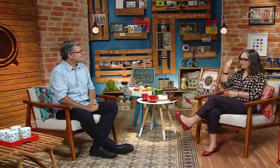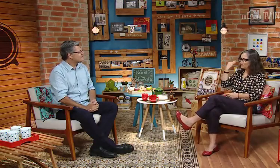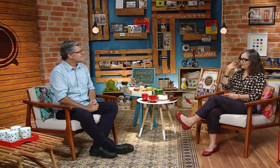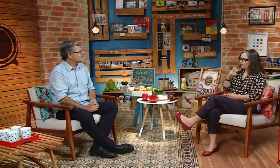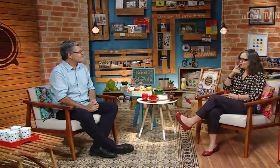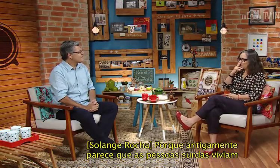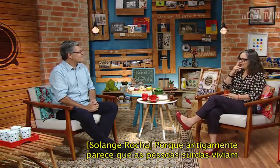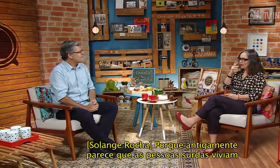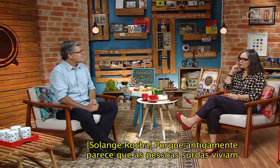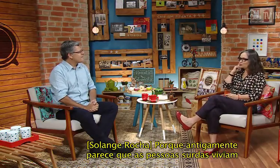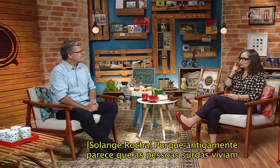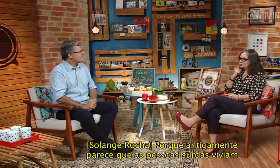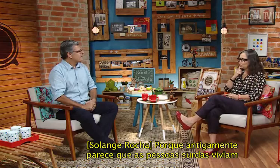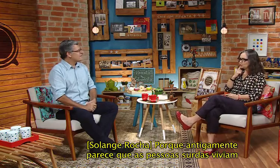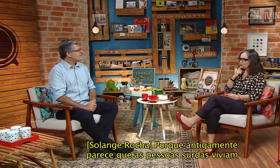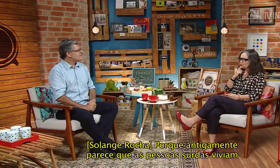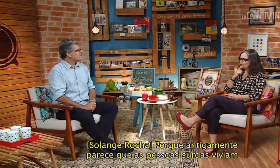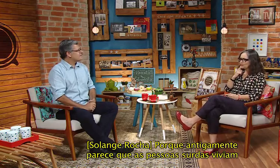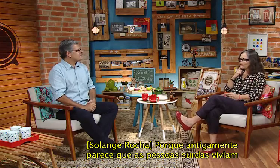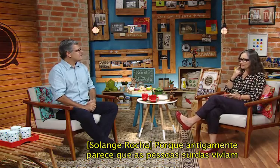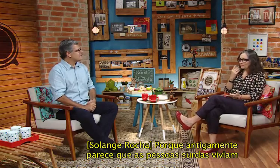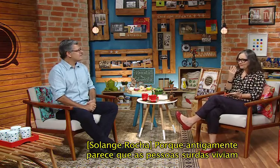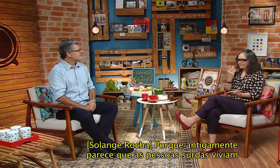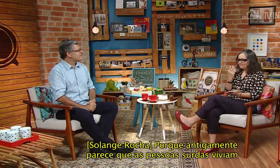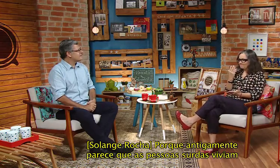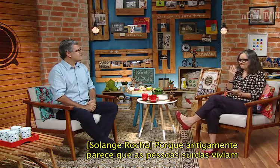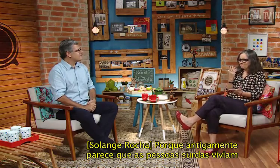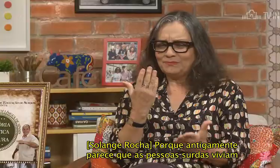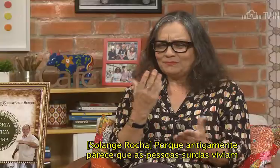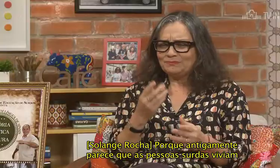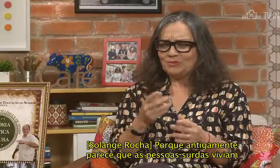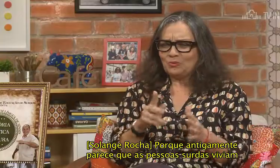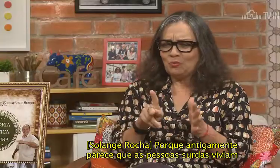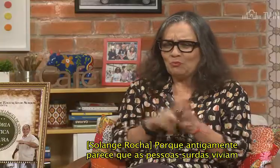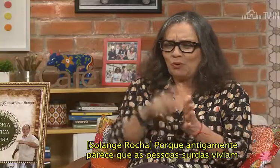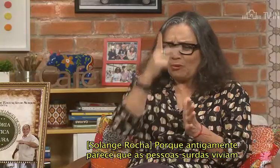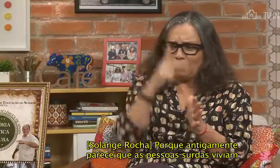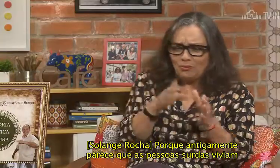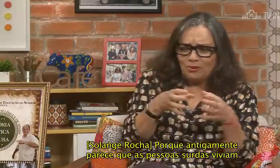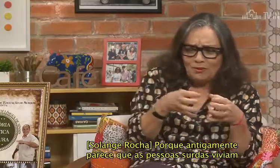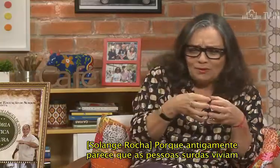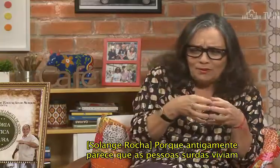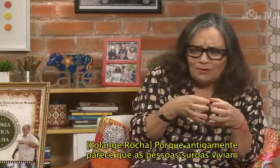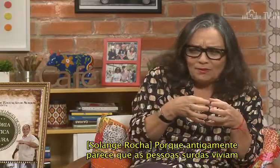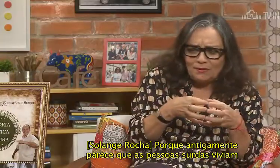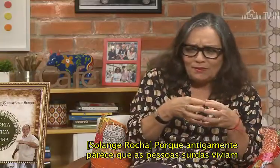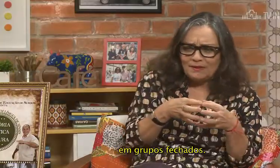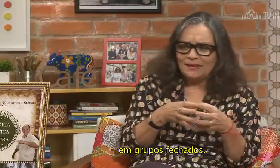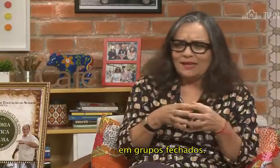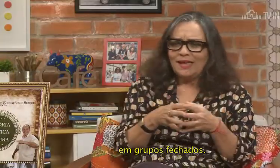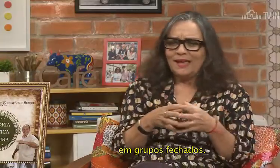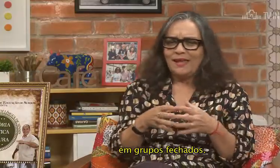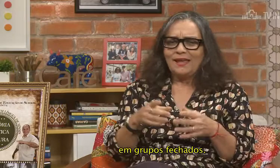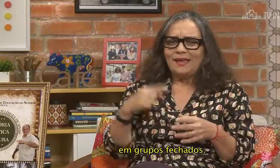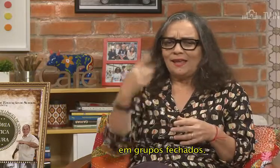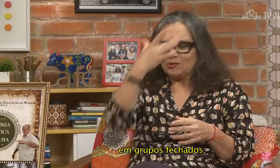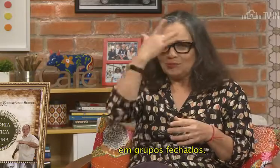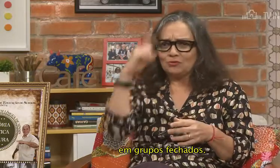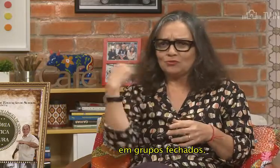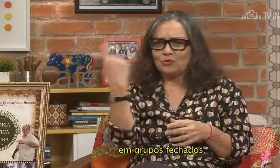Porque antigamente parece que as pessoas surdas viviam assim em grupos fechados, né?